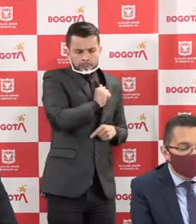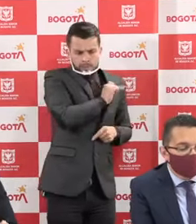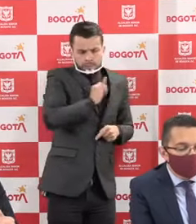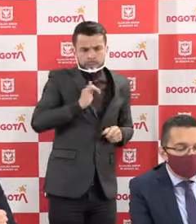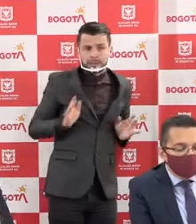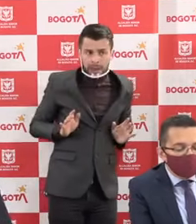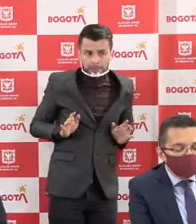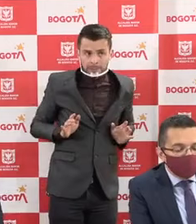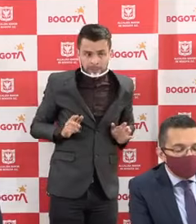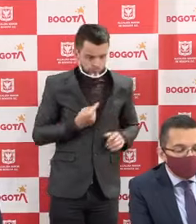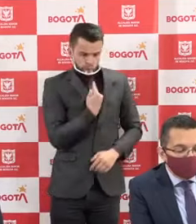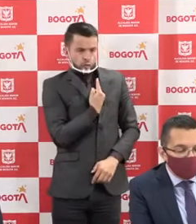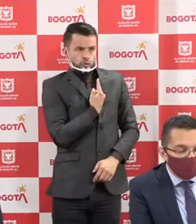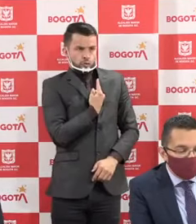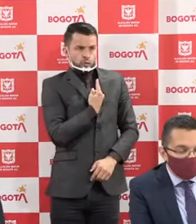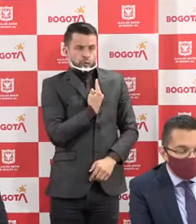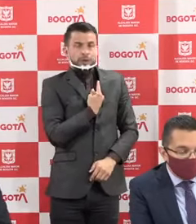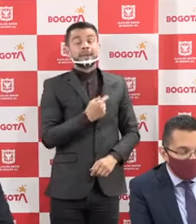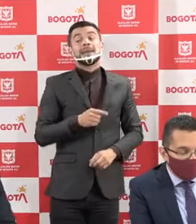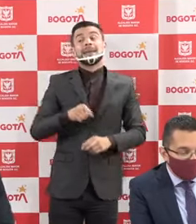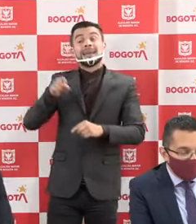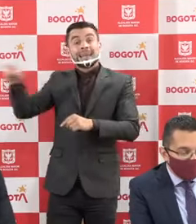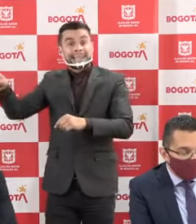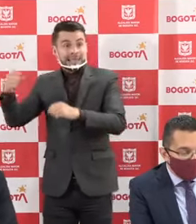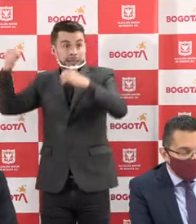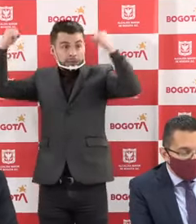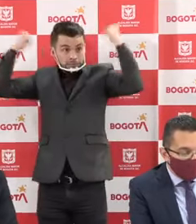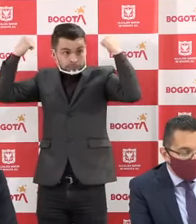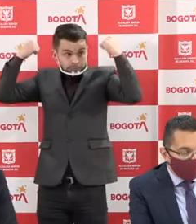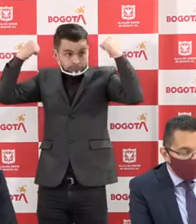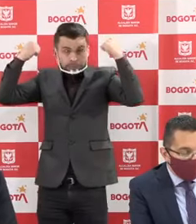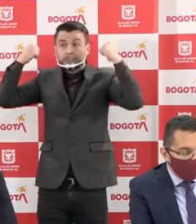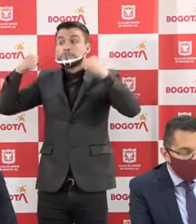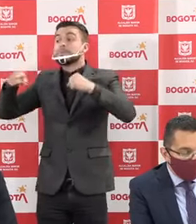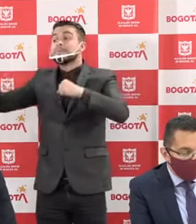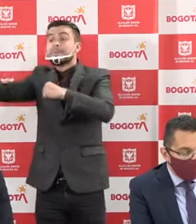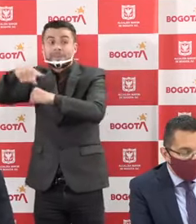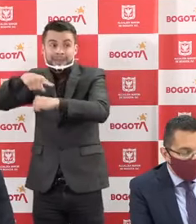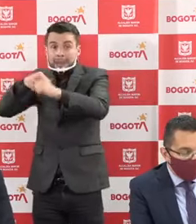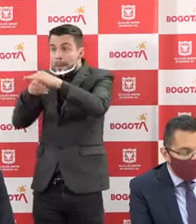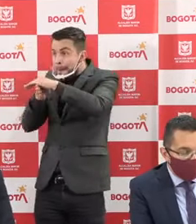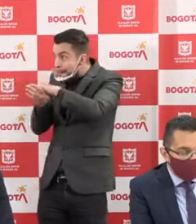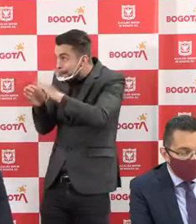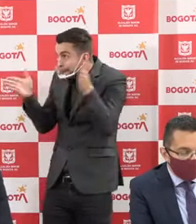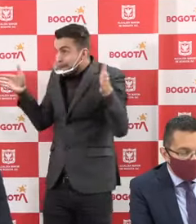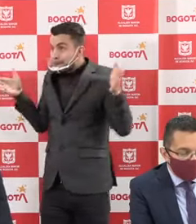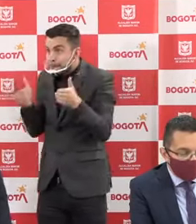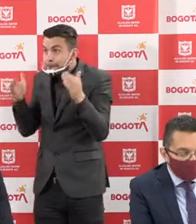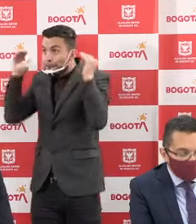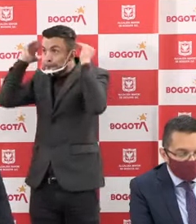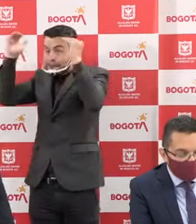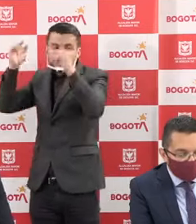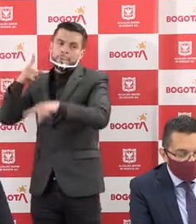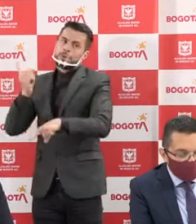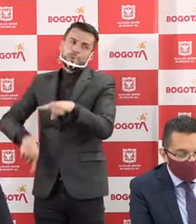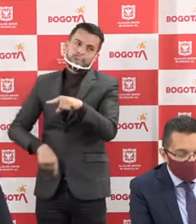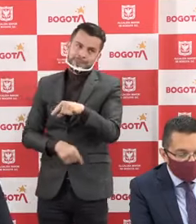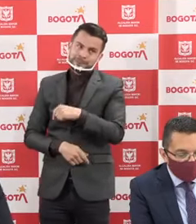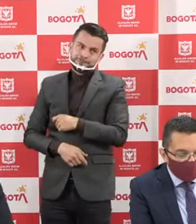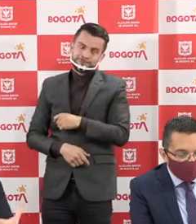gimnasio podrá hacerse únicamente al aire libre en los gimnasios de los 65 parques que tiene bogotá en estos momentos las condiciones de salud